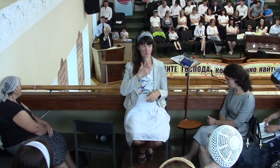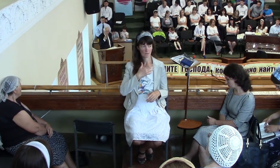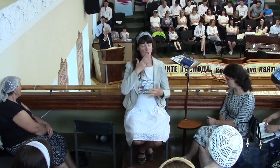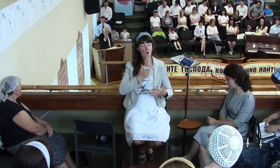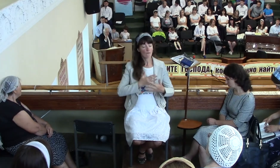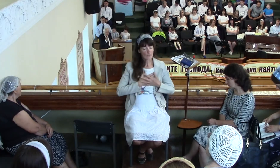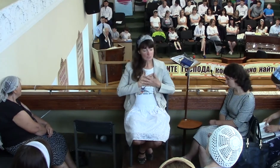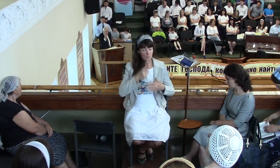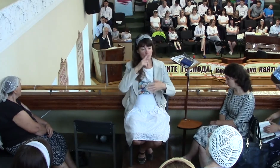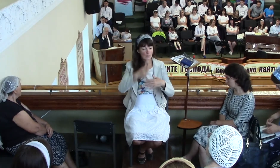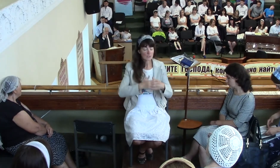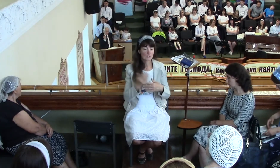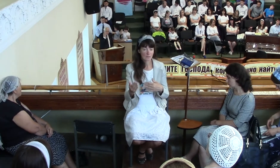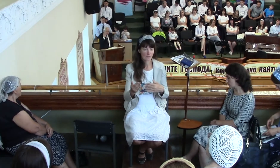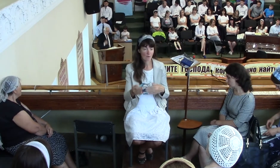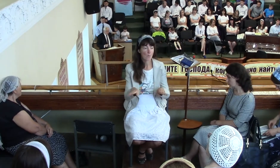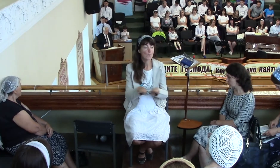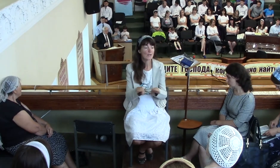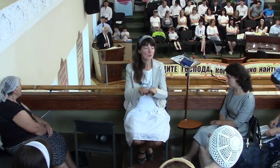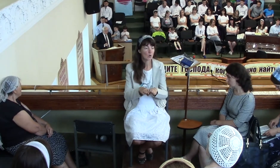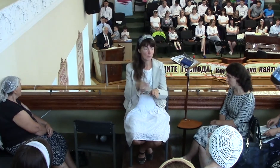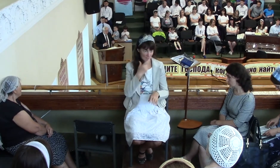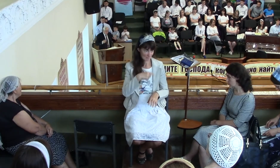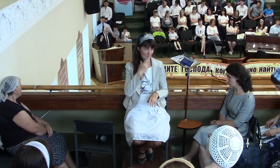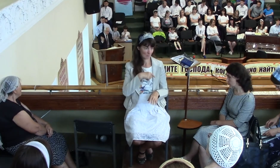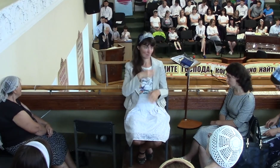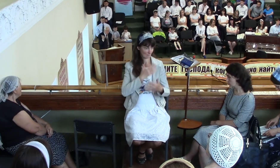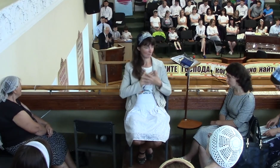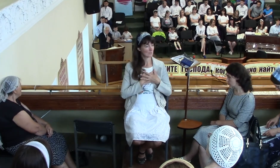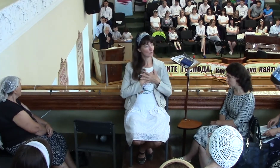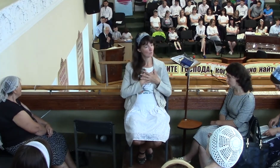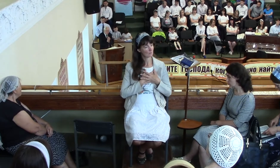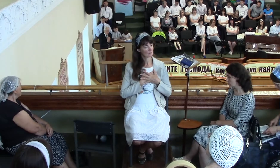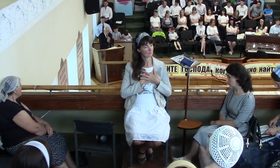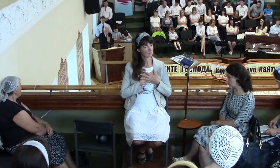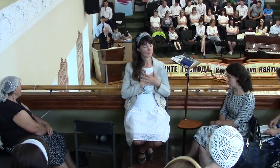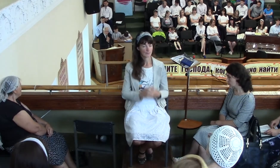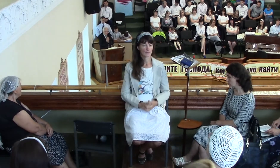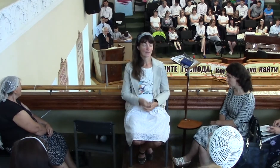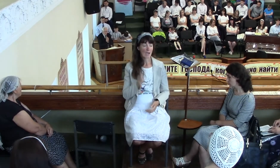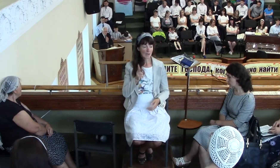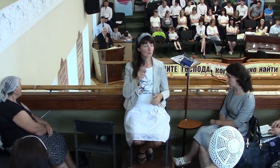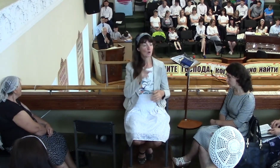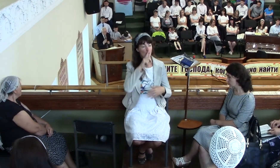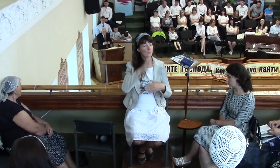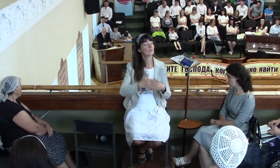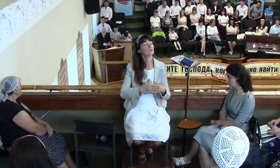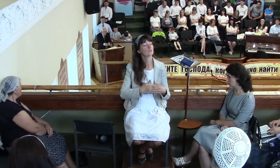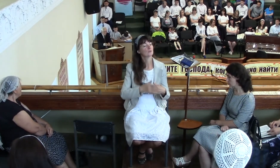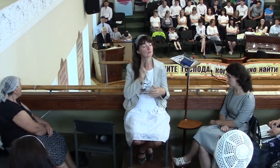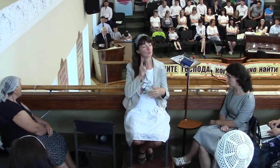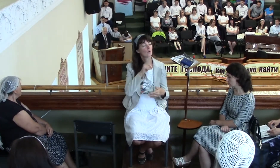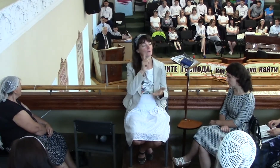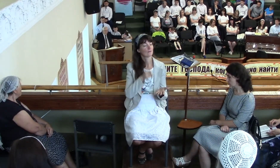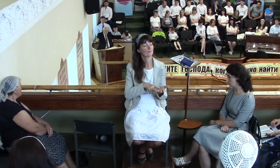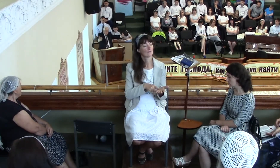ближнего твоего, как? Самого себя. Вот так и возлюби ближнего твоего. А кто ближний? Это не только в